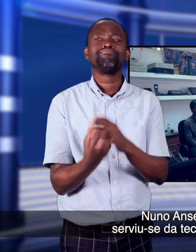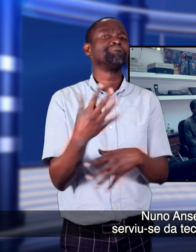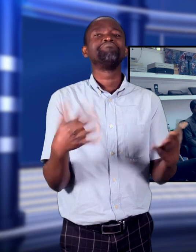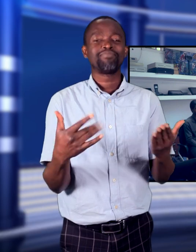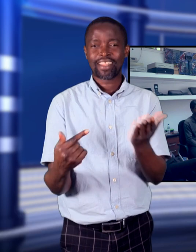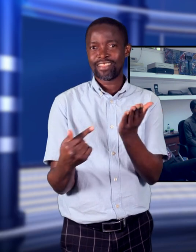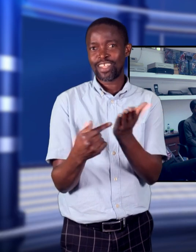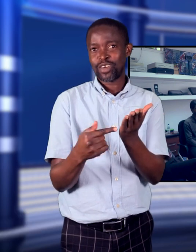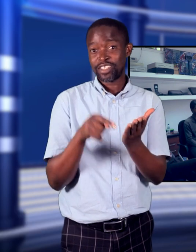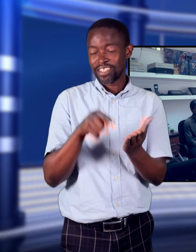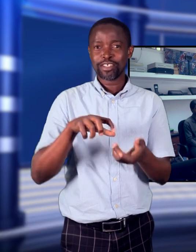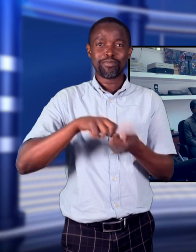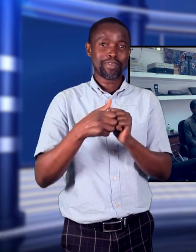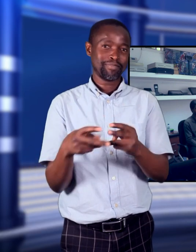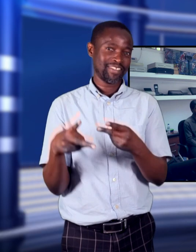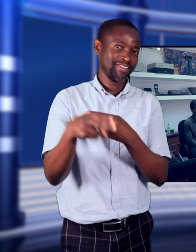solução.